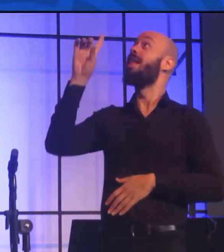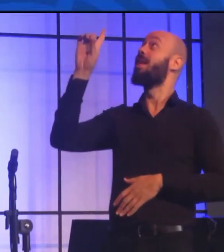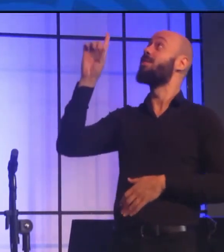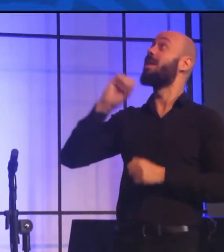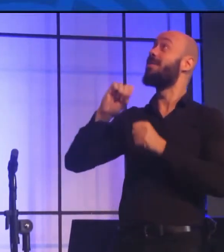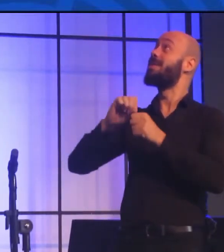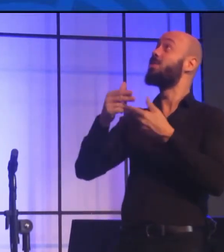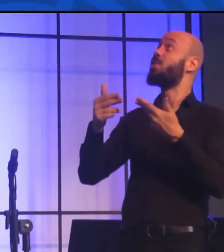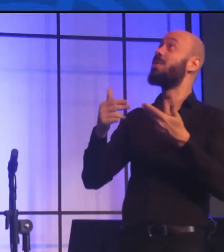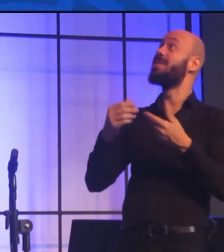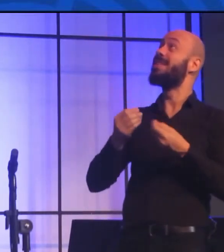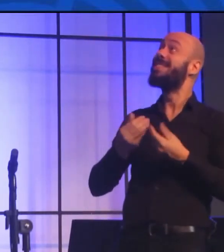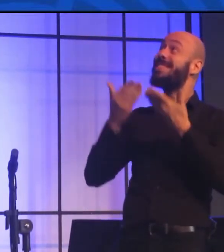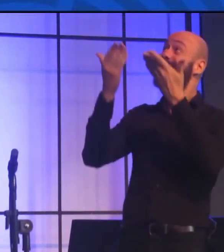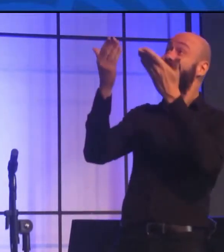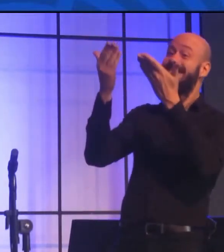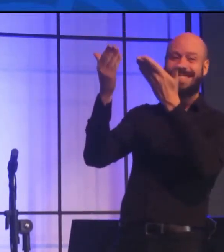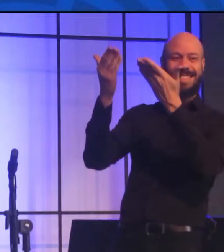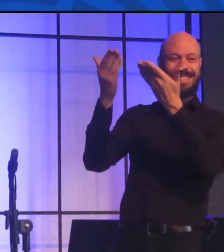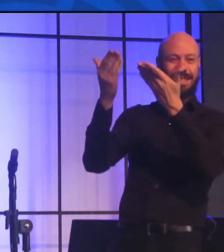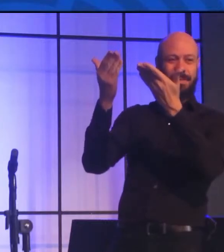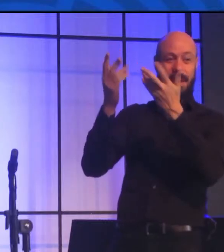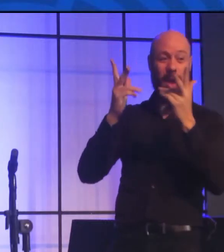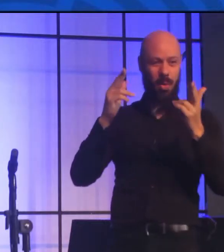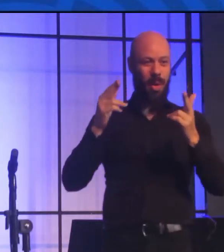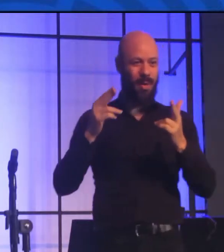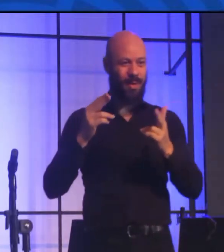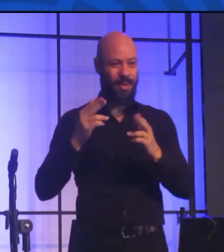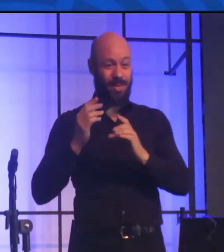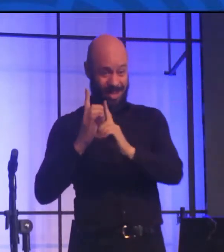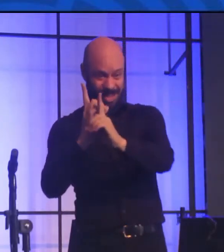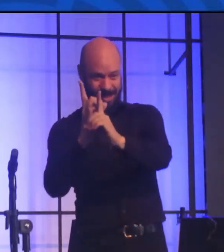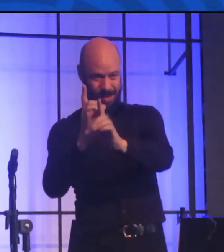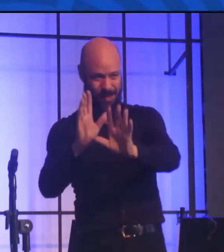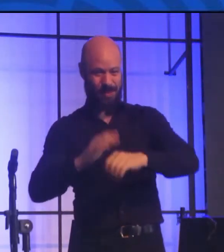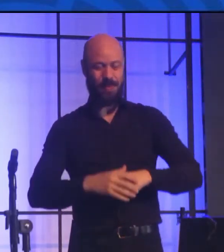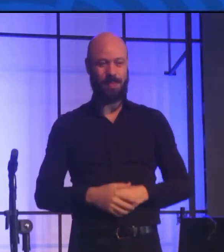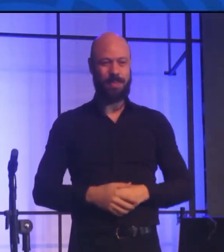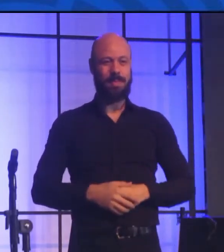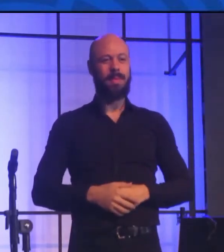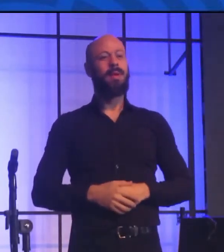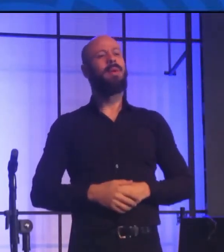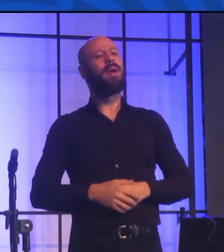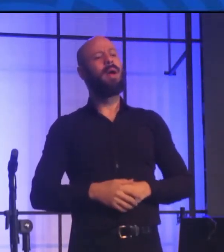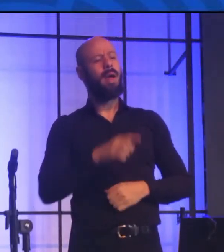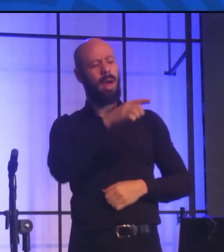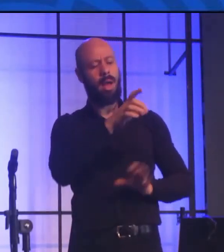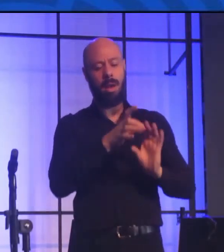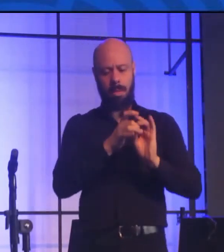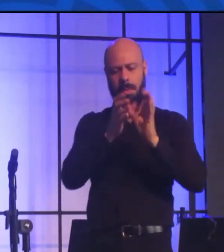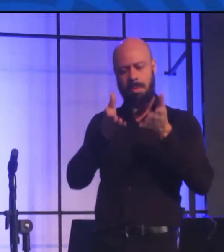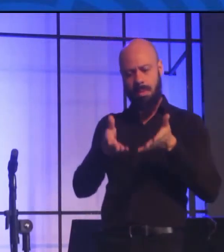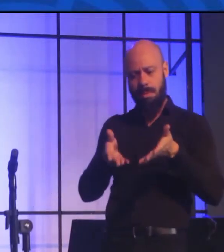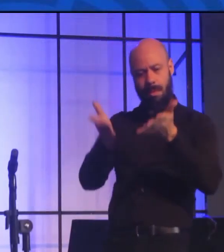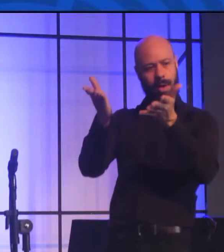Agora, aqueles meninos têm a permissão do profeta. E fazendo um adendo aqui,